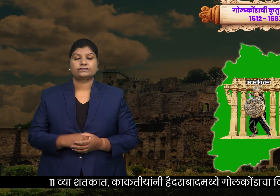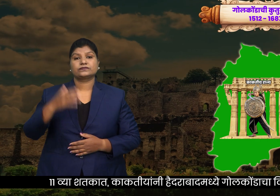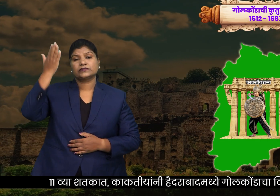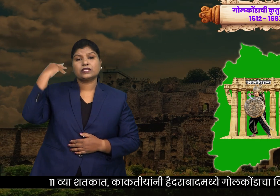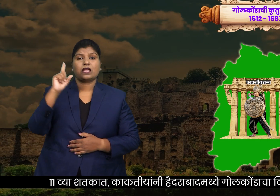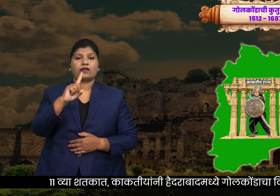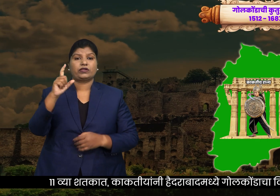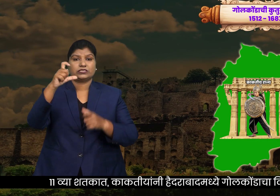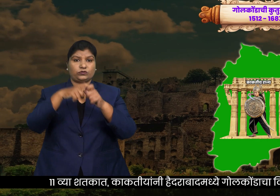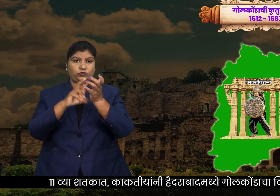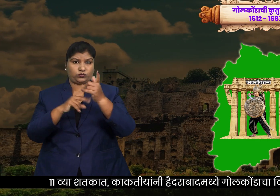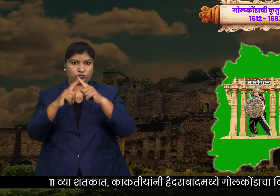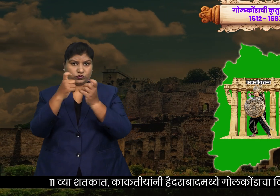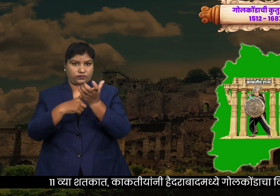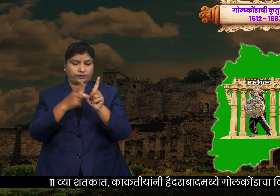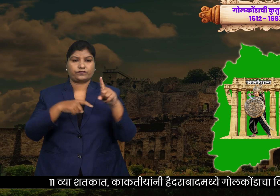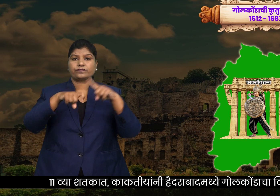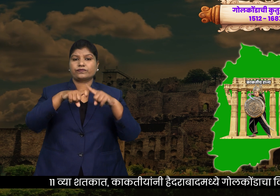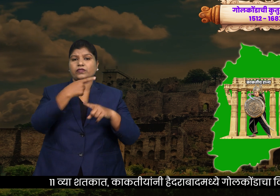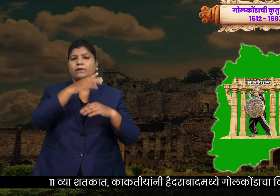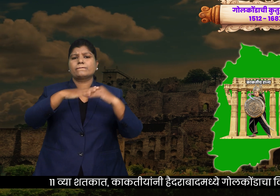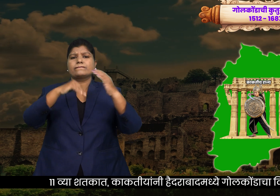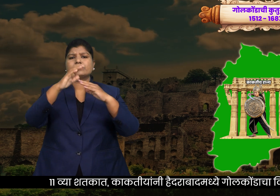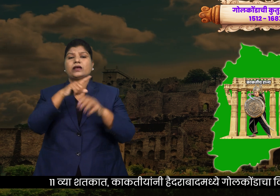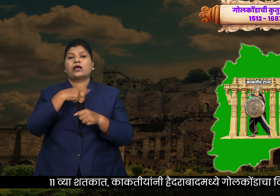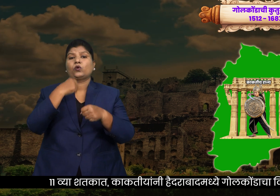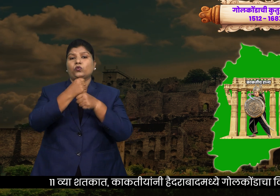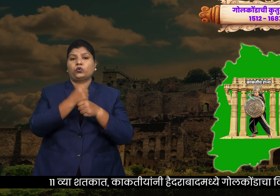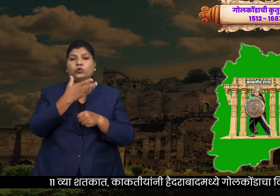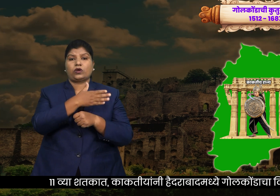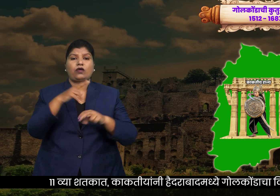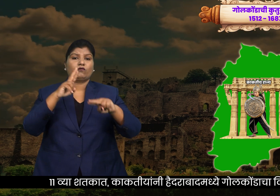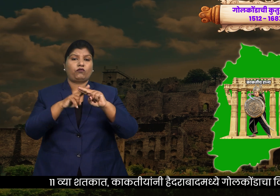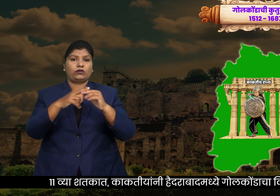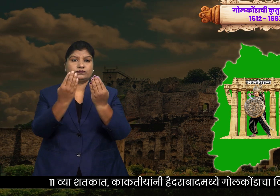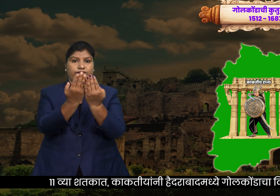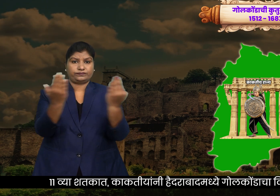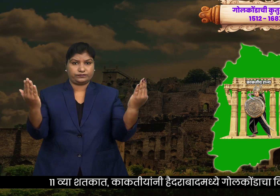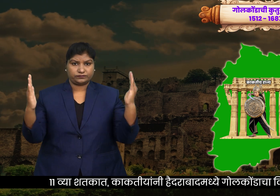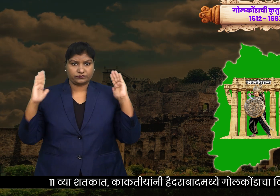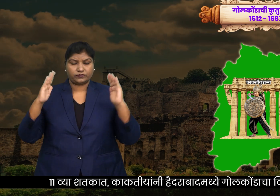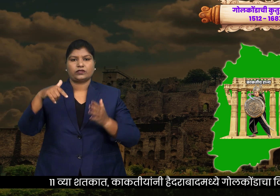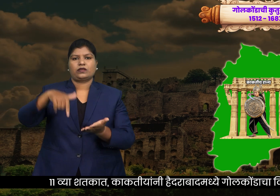11व्या शतकात काकतीयांनी हैदराबादमध्ये गोलकोंडाचा किल्ला बांधला.